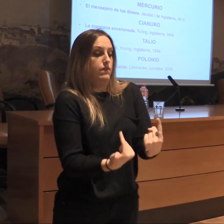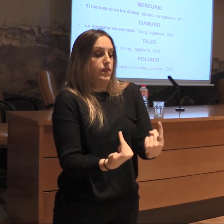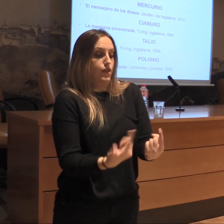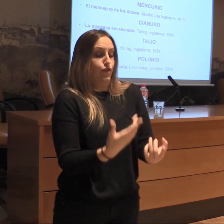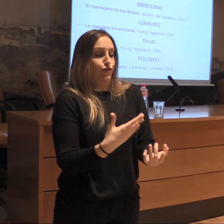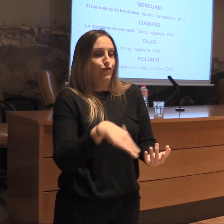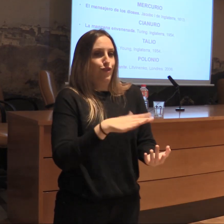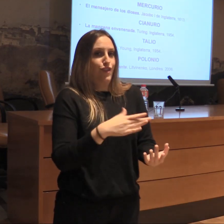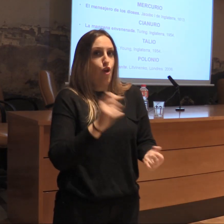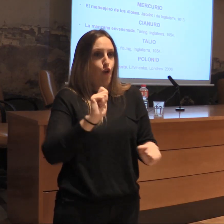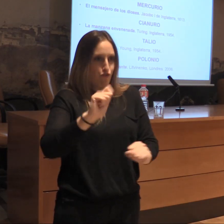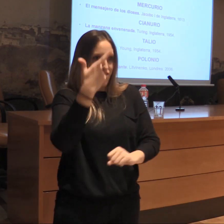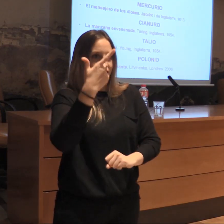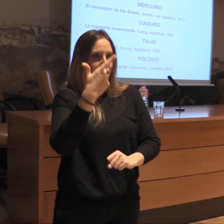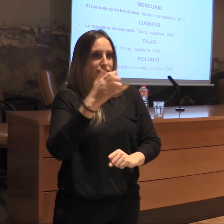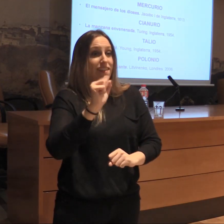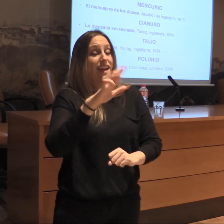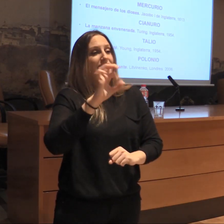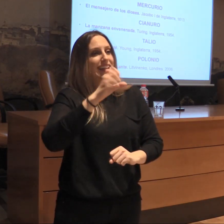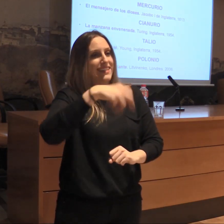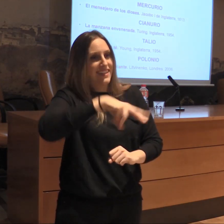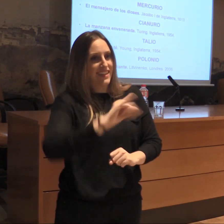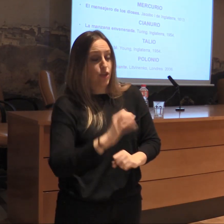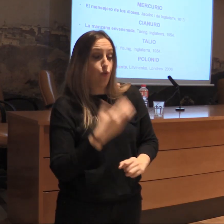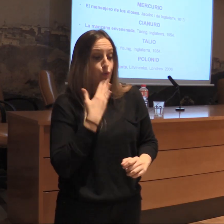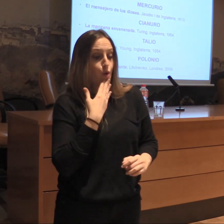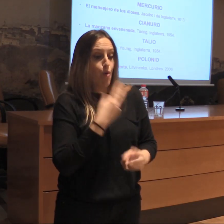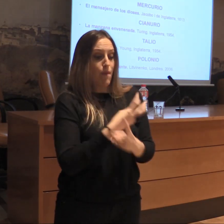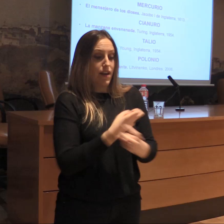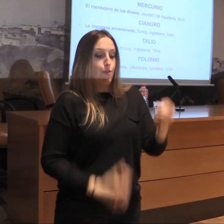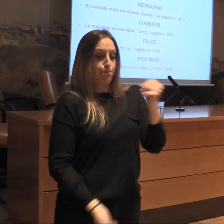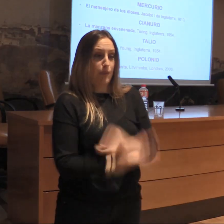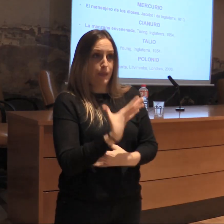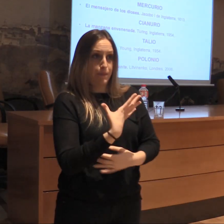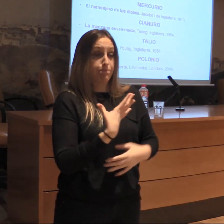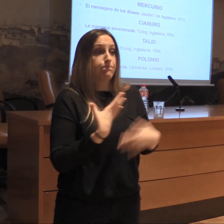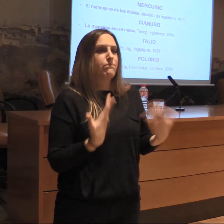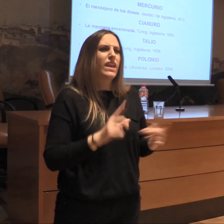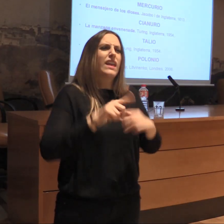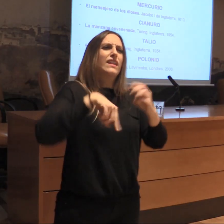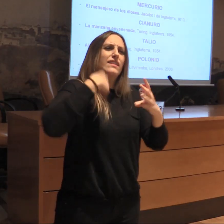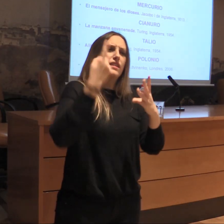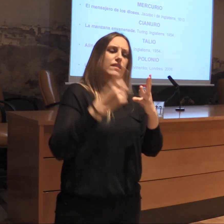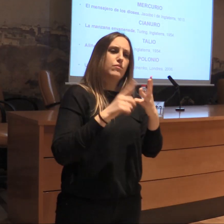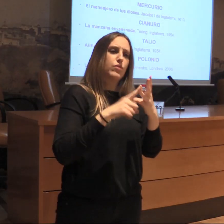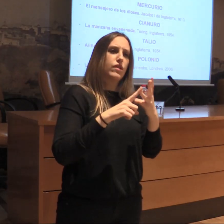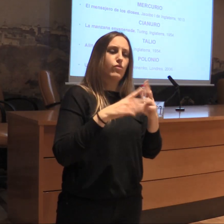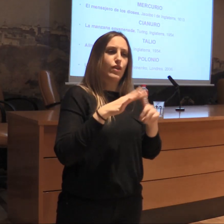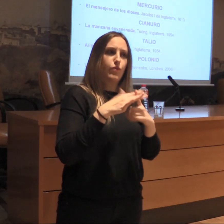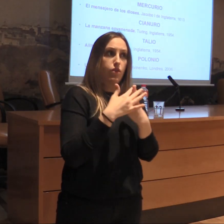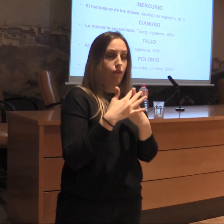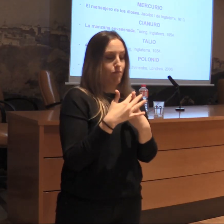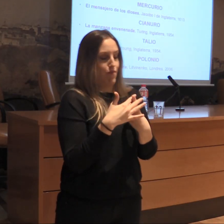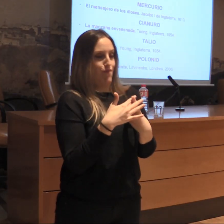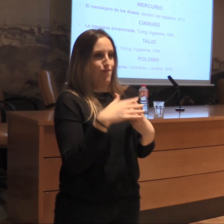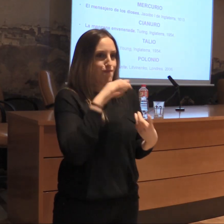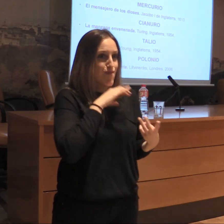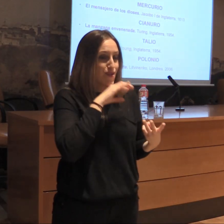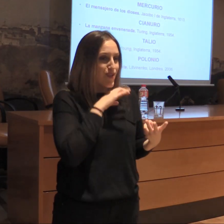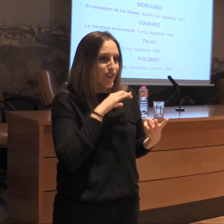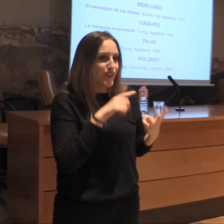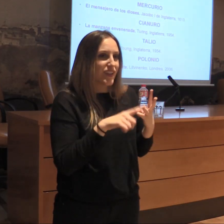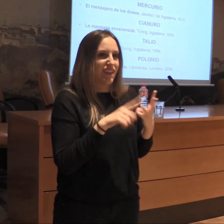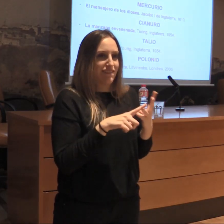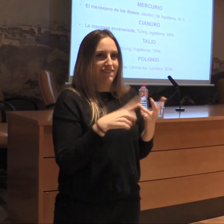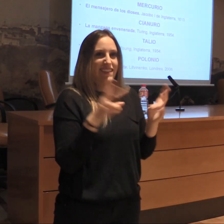surge oficialmente el arsénico como veneno. Luego vamos a ver un caso extraordinariamente curioso, que es el